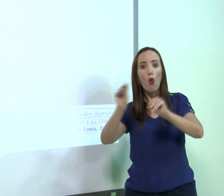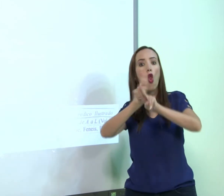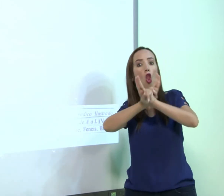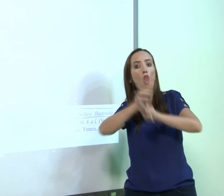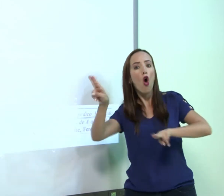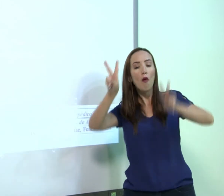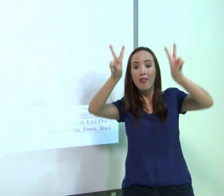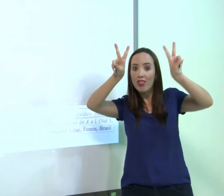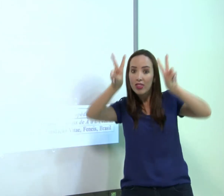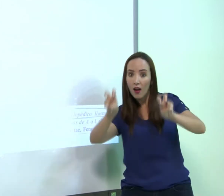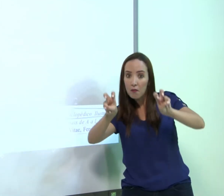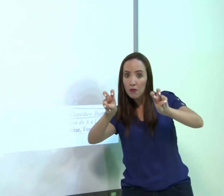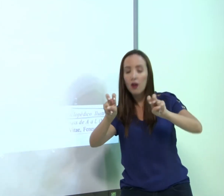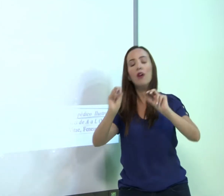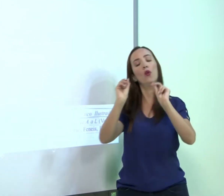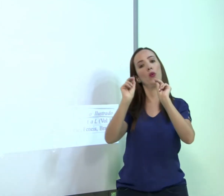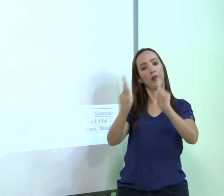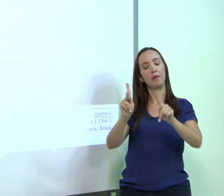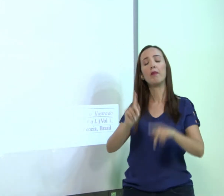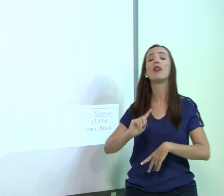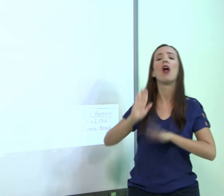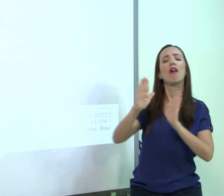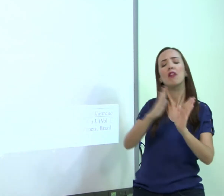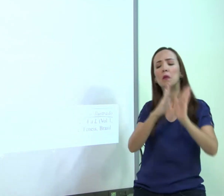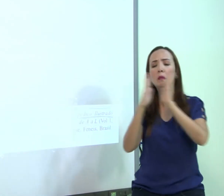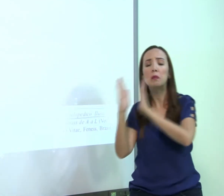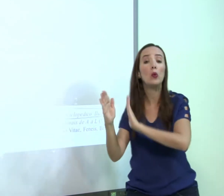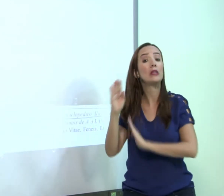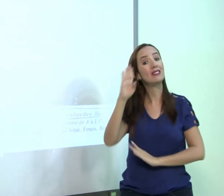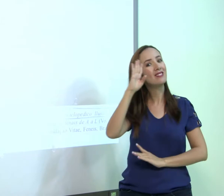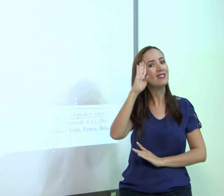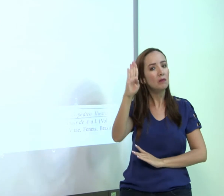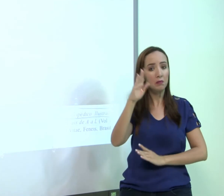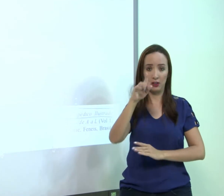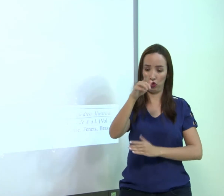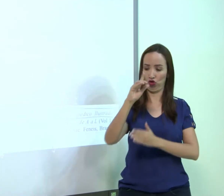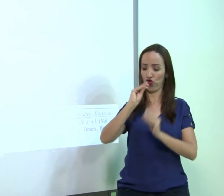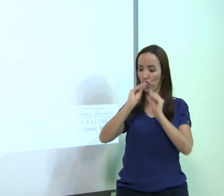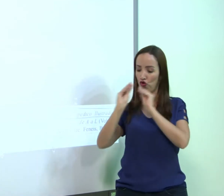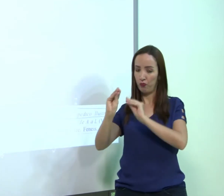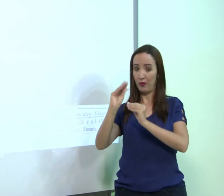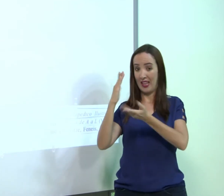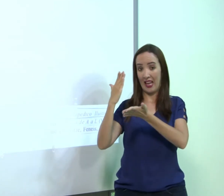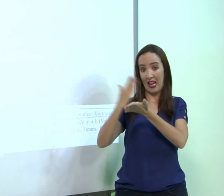Viram? Então, coloca o título, logo após.